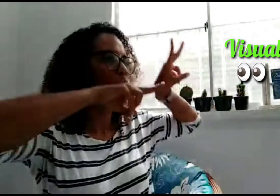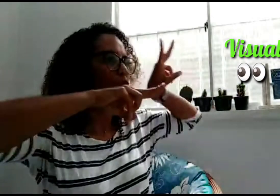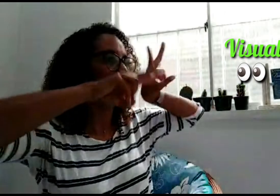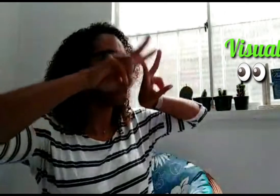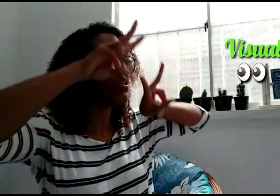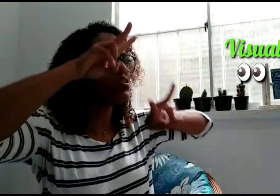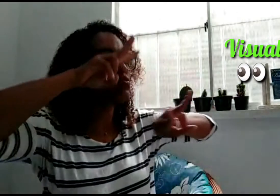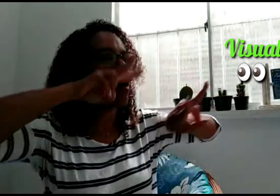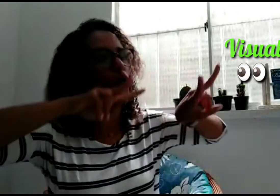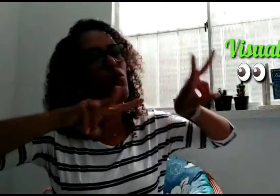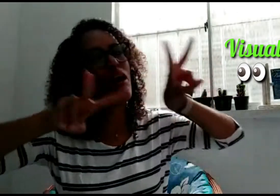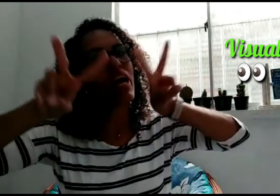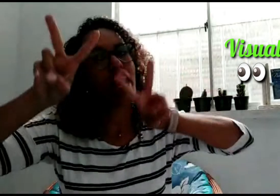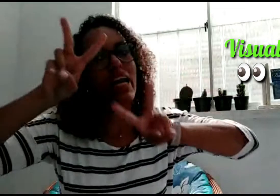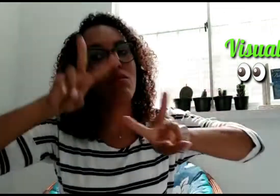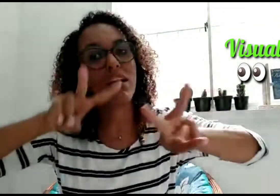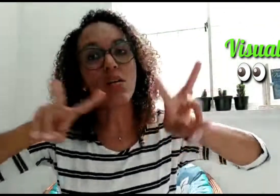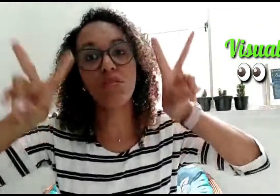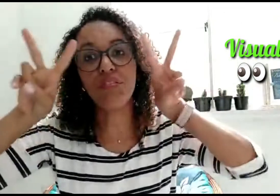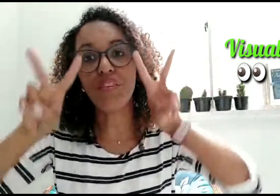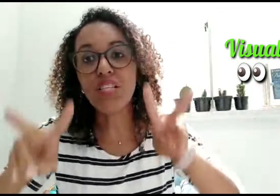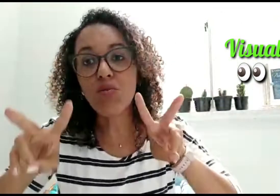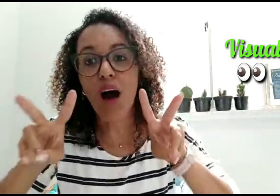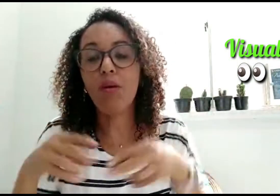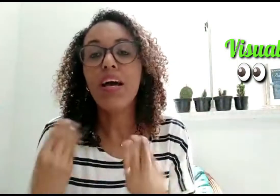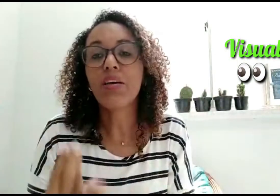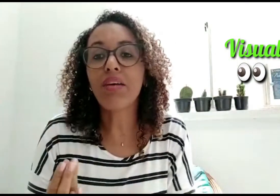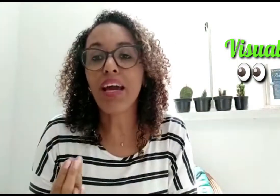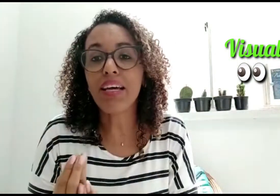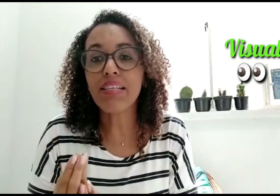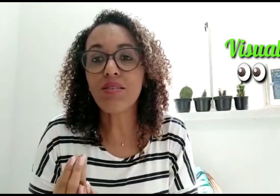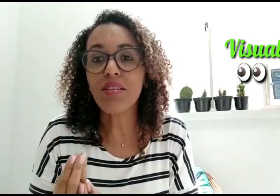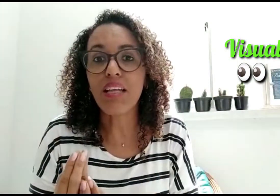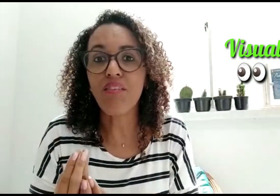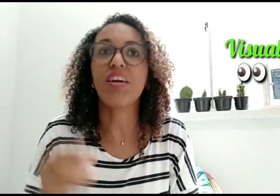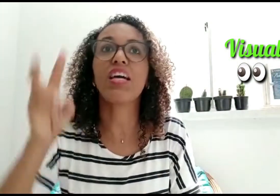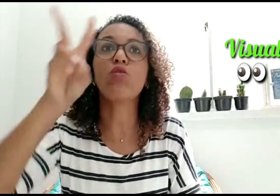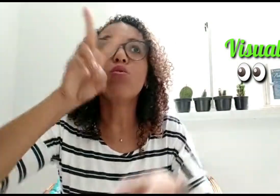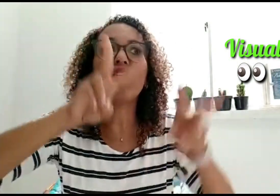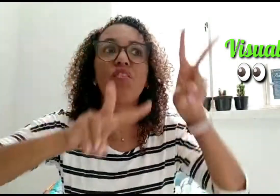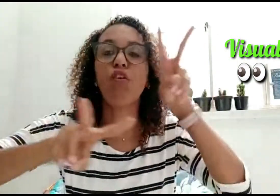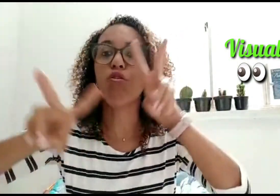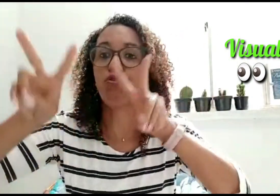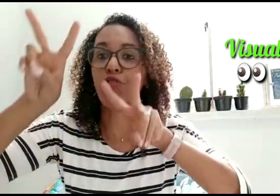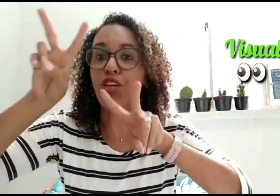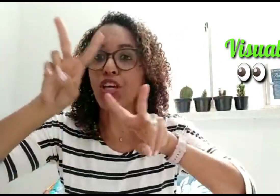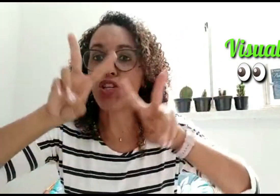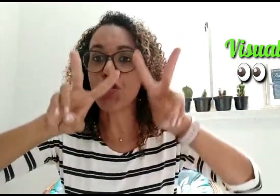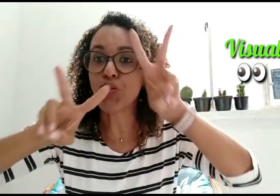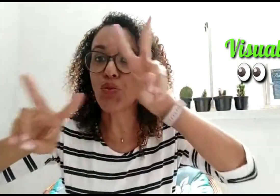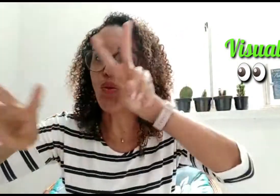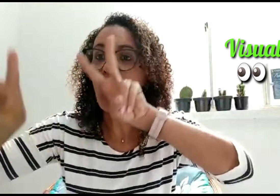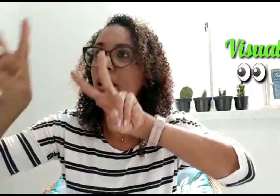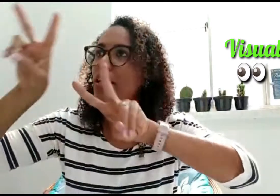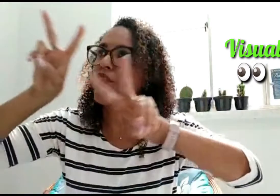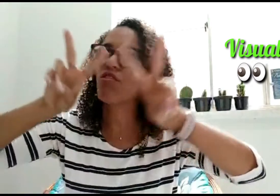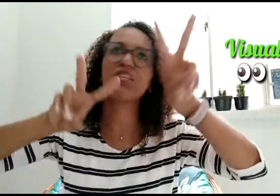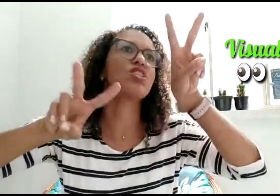o visual. Ela é uma língua visual. Que o que é que isso significa? Que tudo que for visto, que você